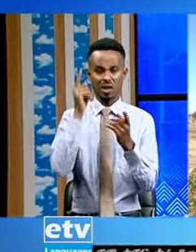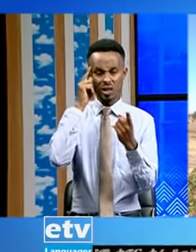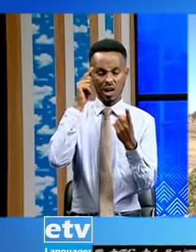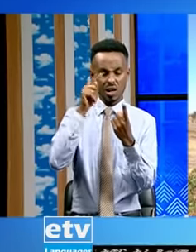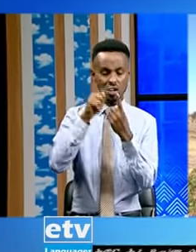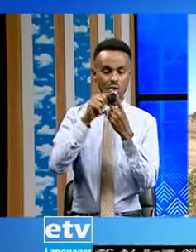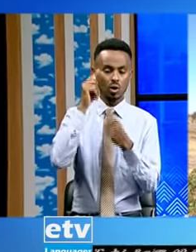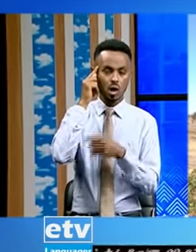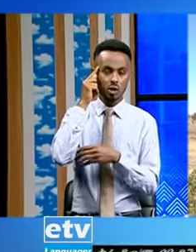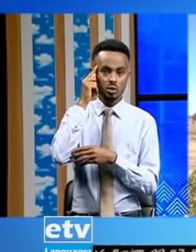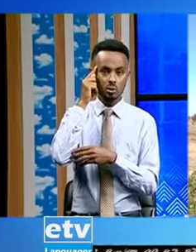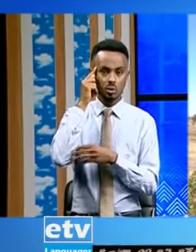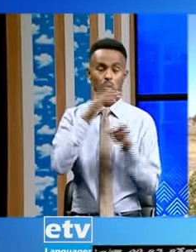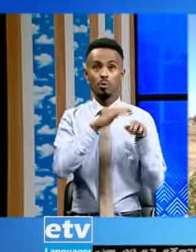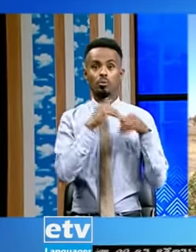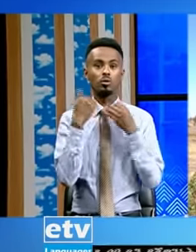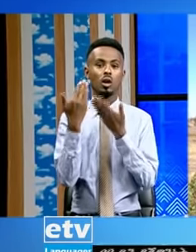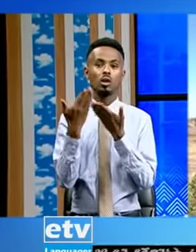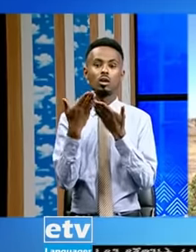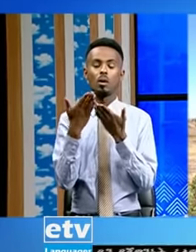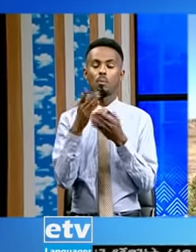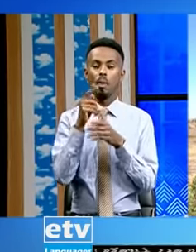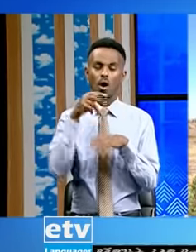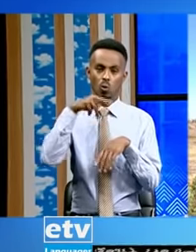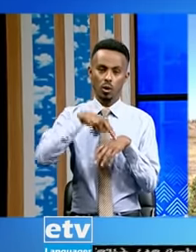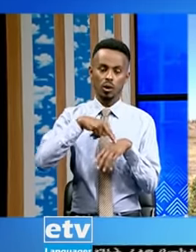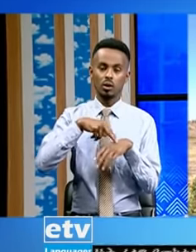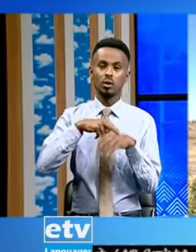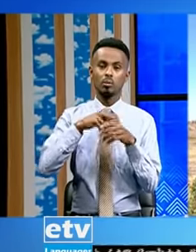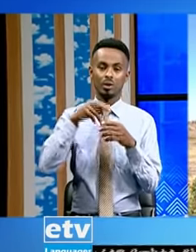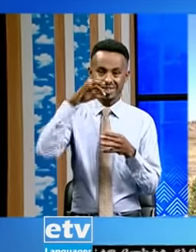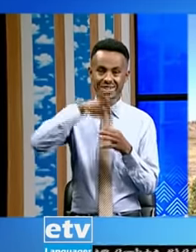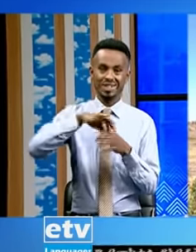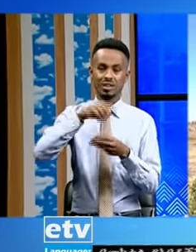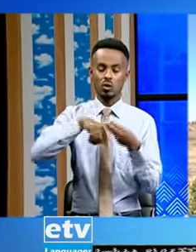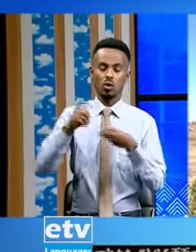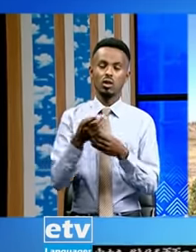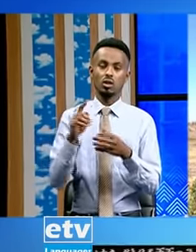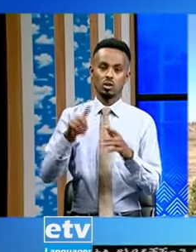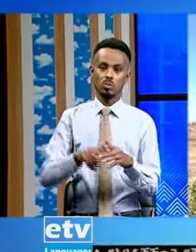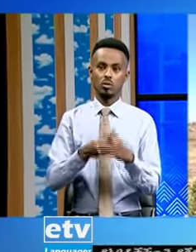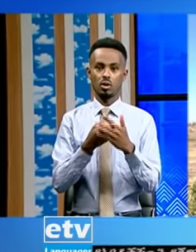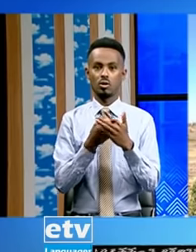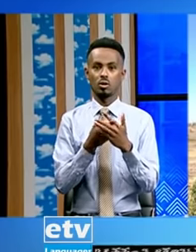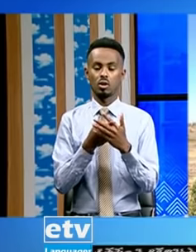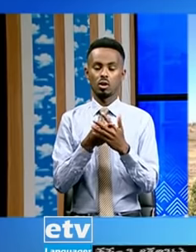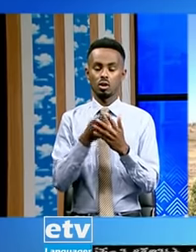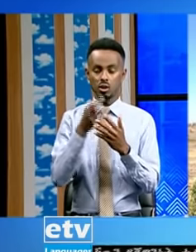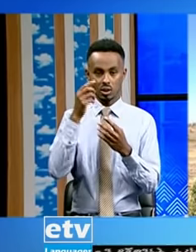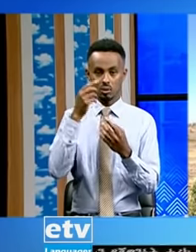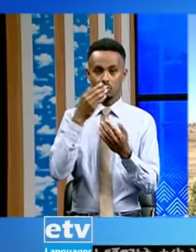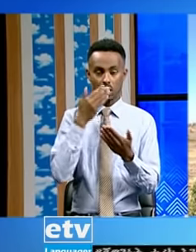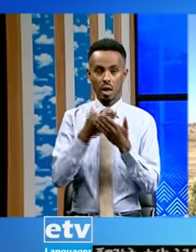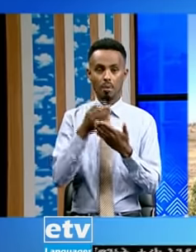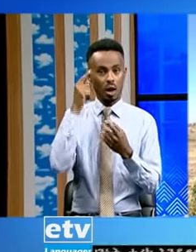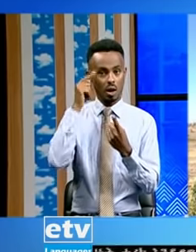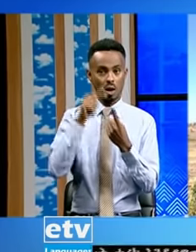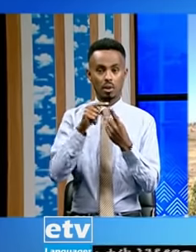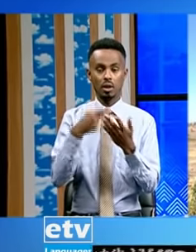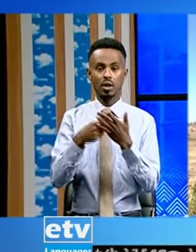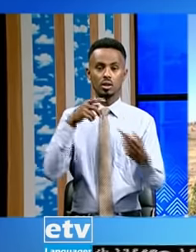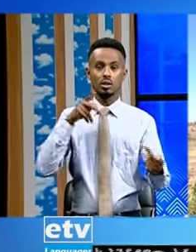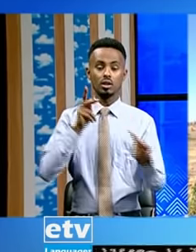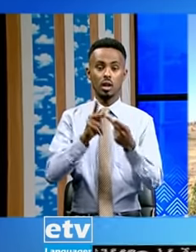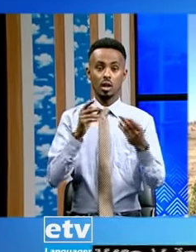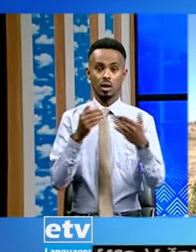ያቀድከው ያሰብከውን በመስዋዕትነት ማቆየት መትከል ስለሆነ የጀመርነው ለተቀደሰ አላማ ነው። ይህም እስኪሳካ